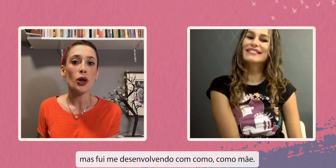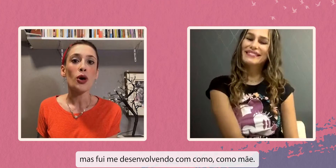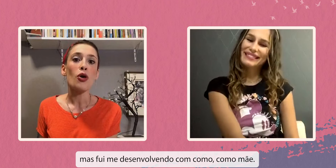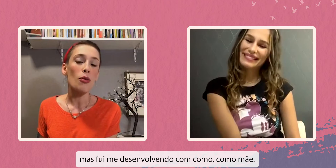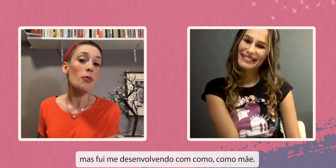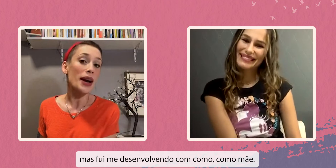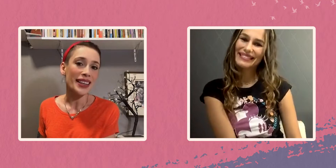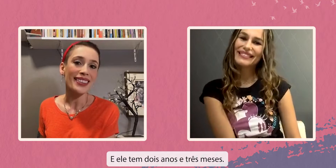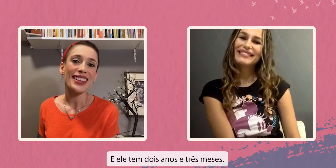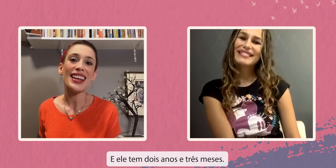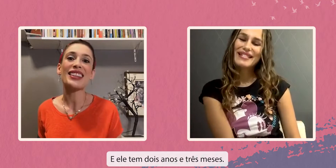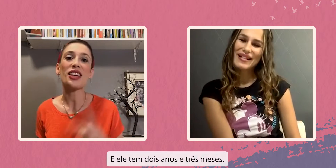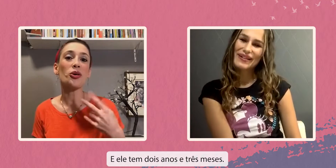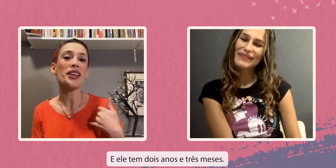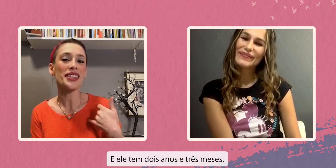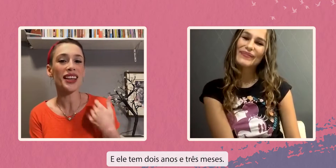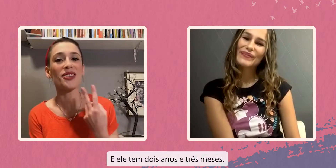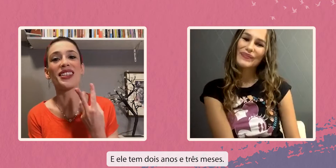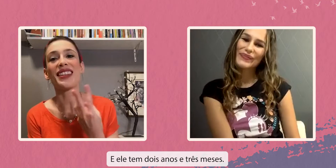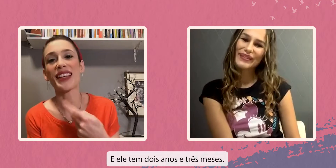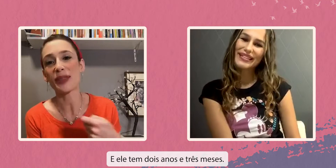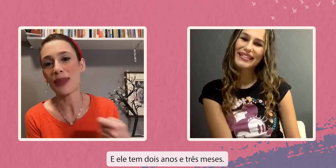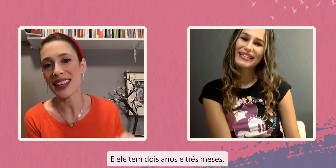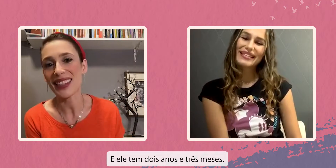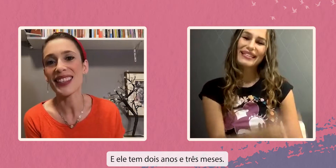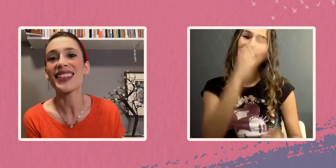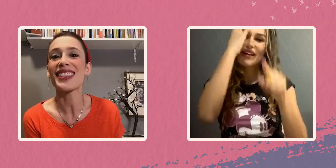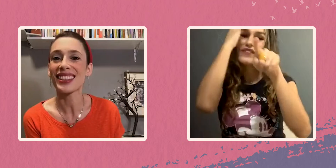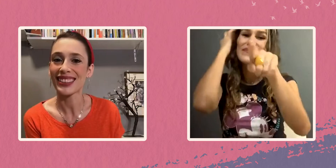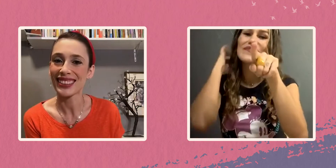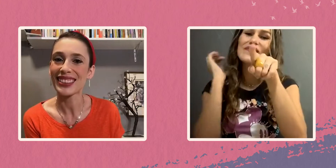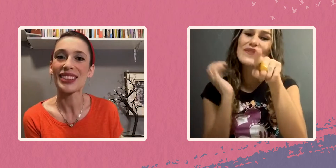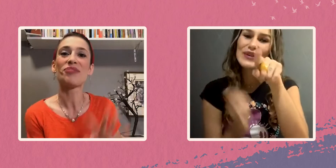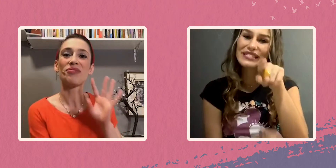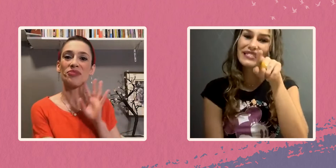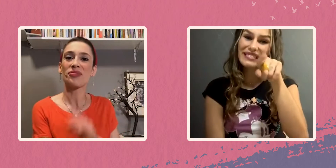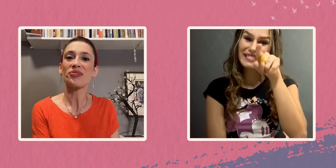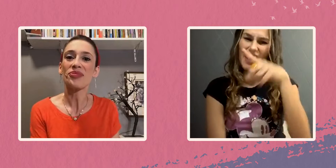como mãe. E ele tem 2 anos e 3 meses.